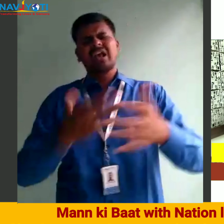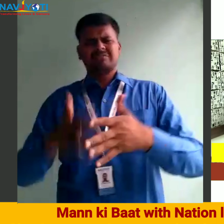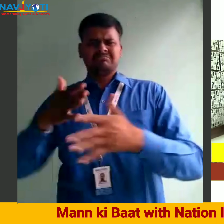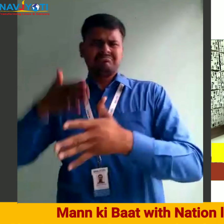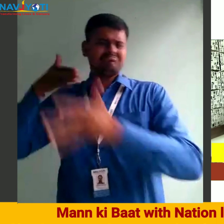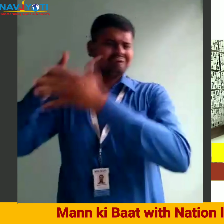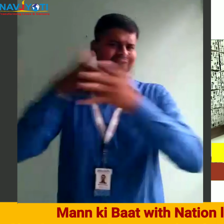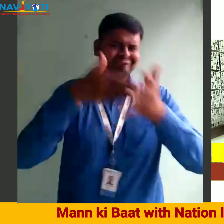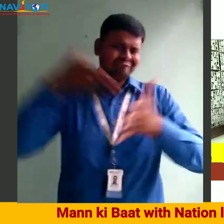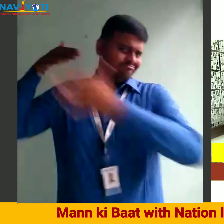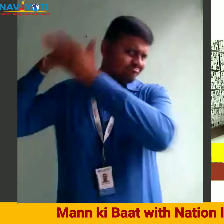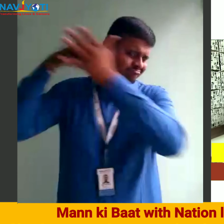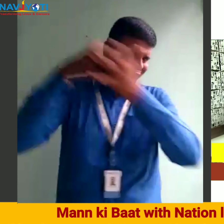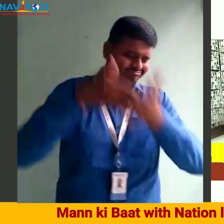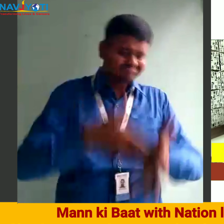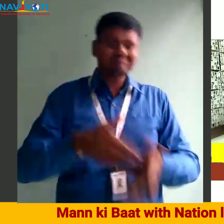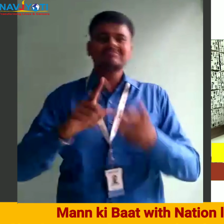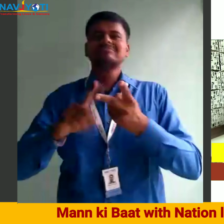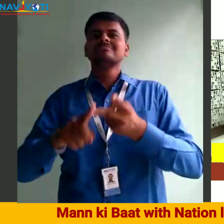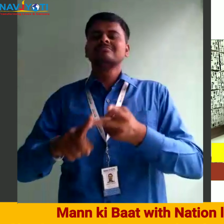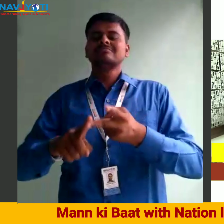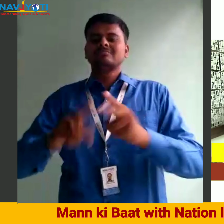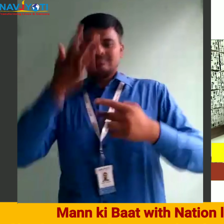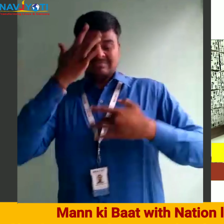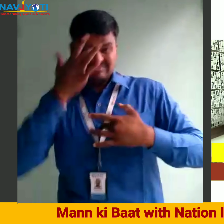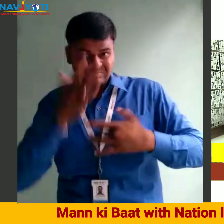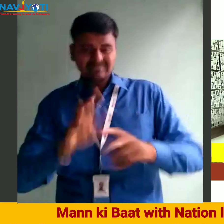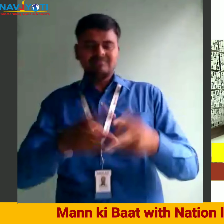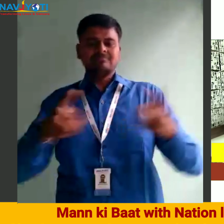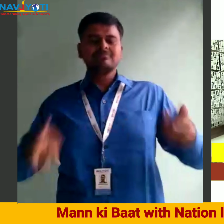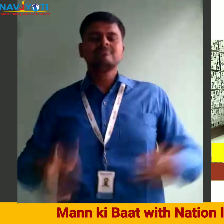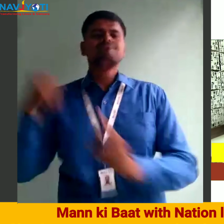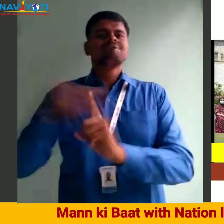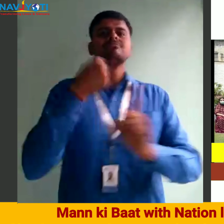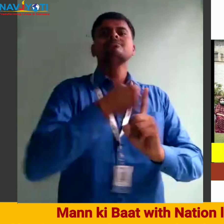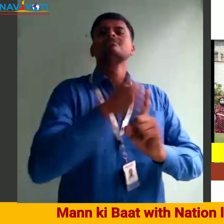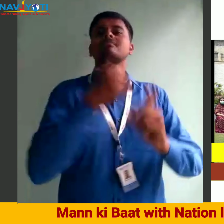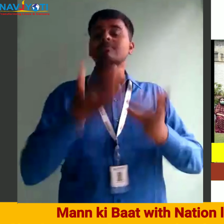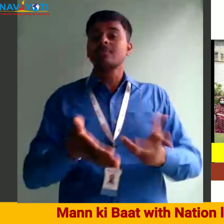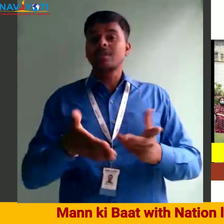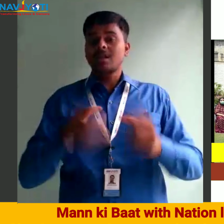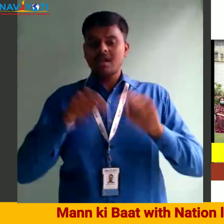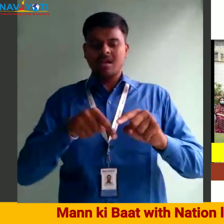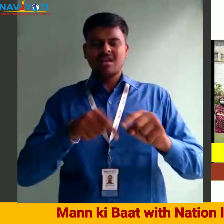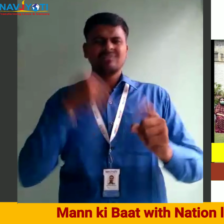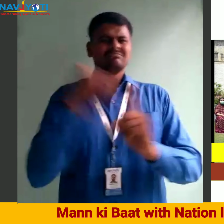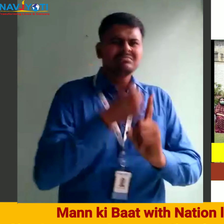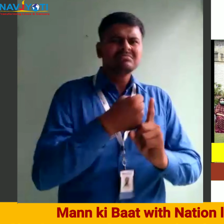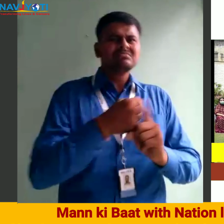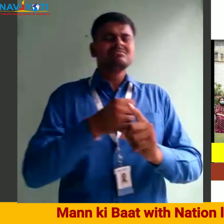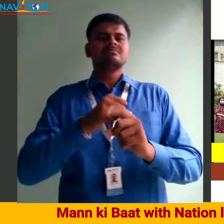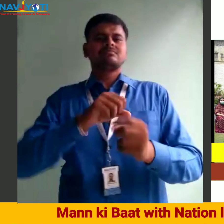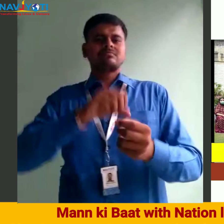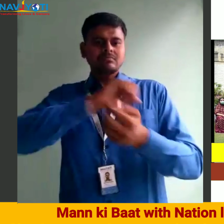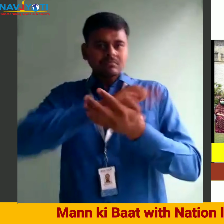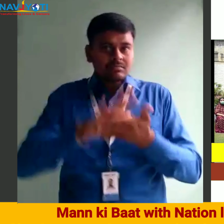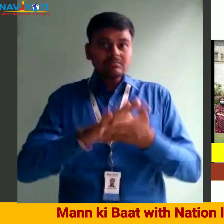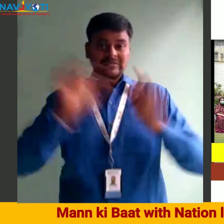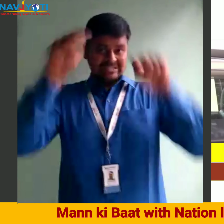याद दिलाता है कि हमारी आत्मा, हमारी भावना अक्षय है। यह दिन हमें याद दिलाता